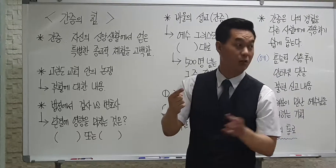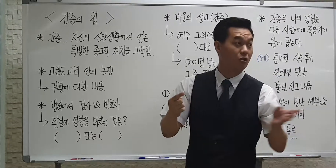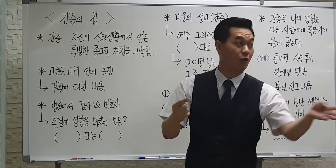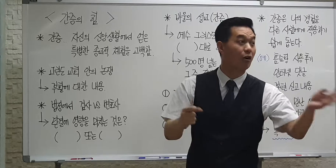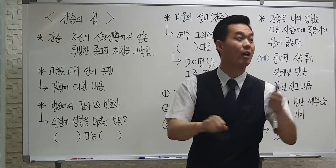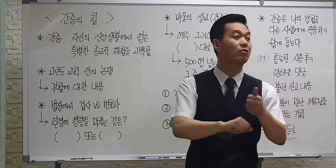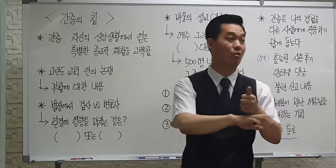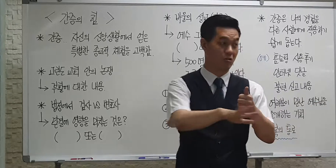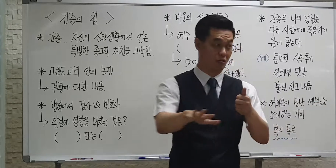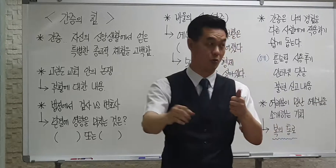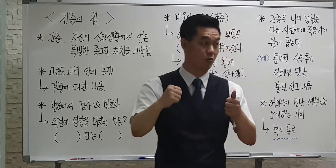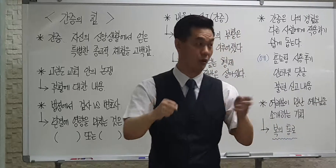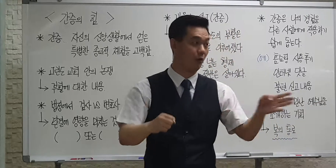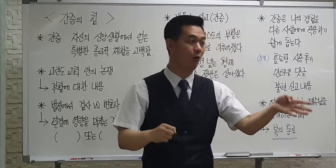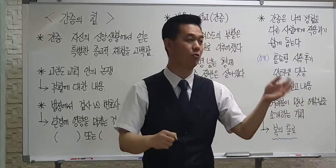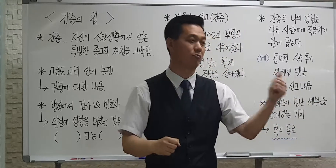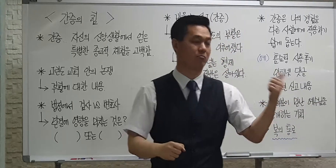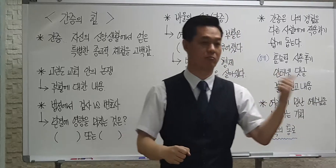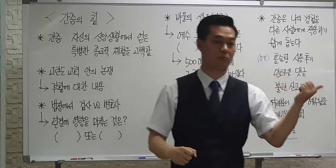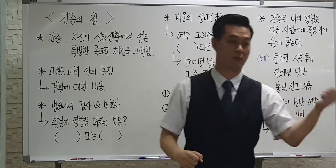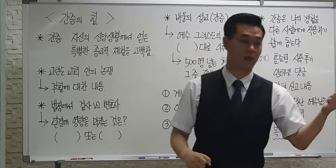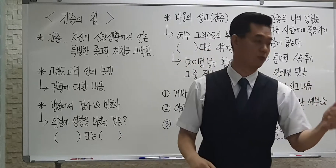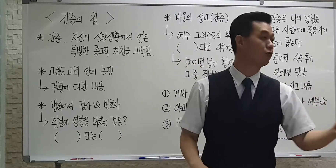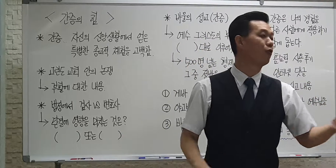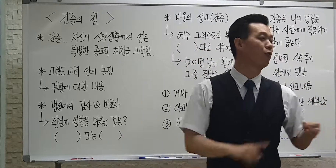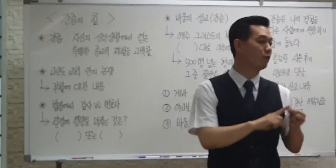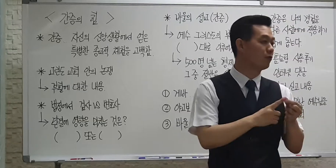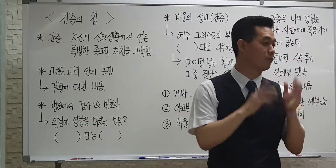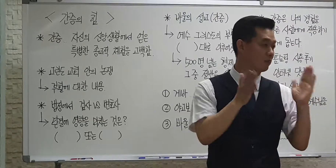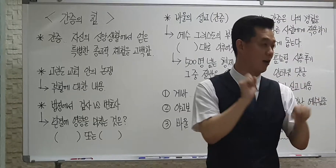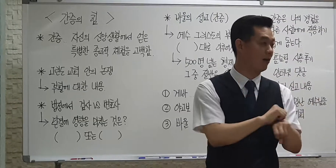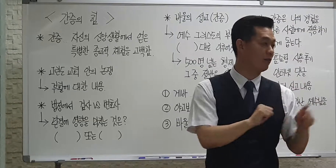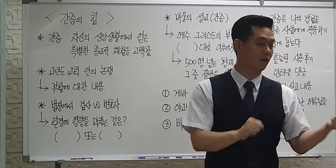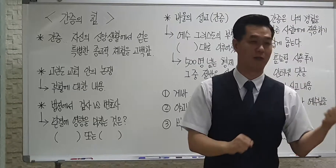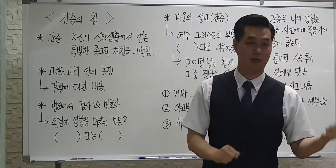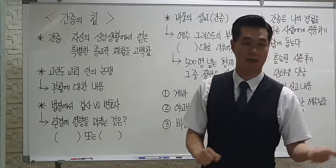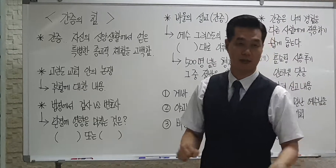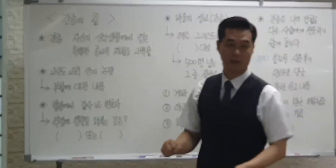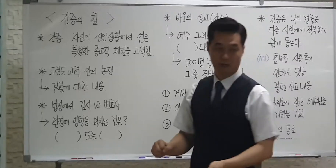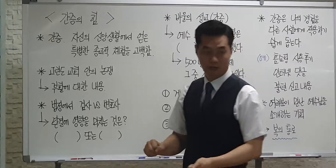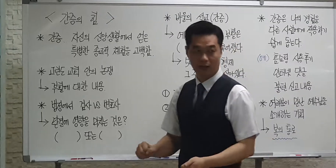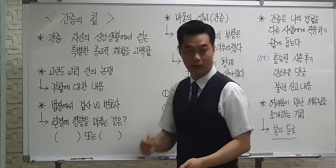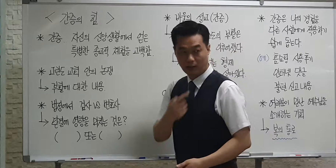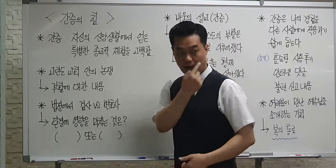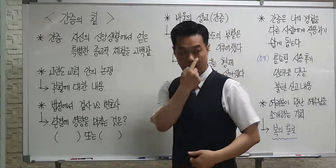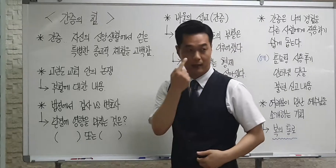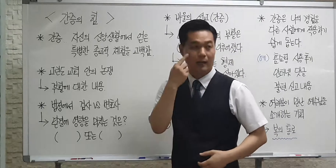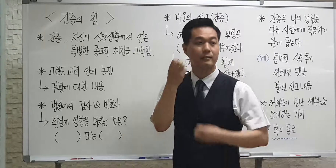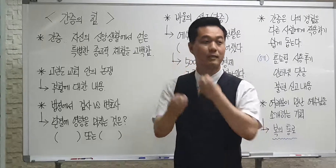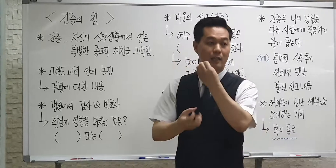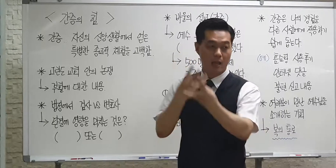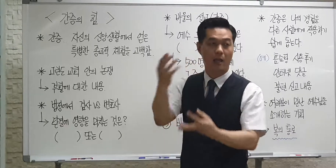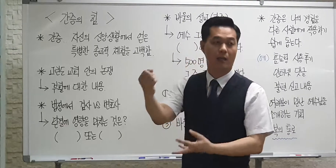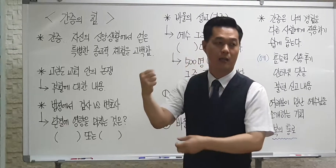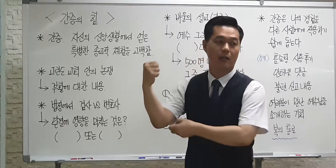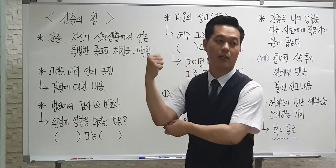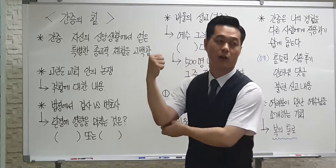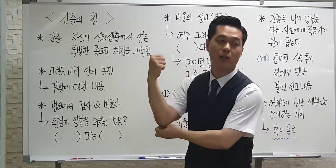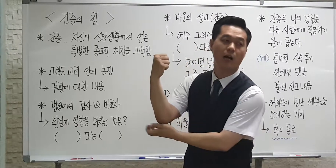그렇죠. 영향력이 더 좋은 거예요. 국어를 잘하는 거예요. 간증의